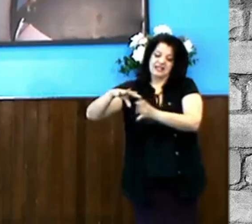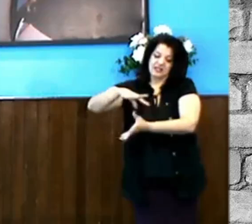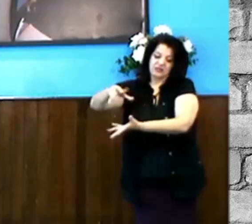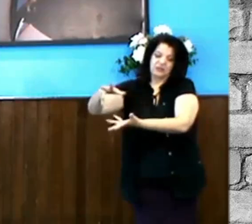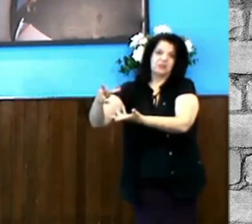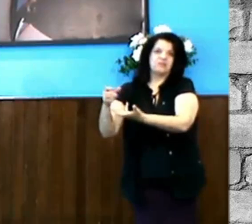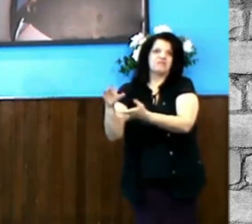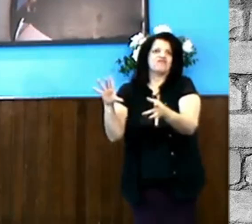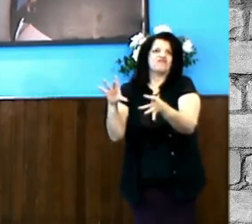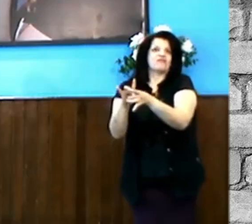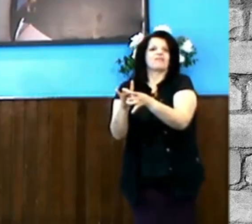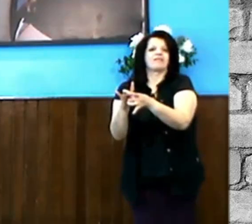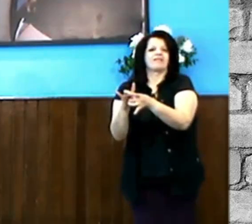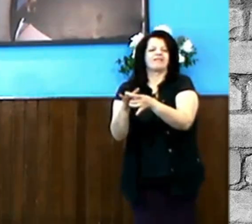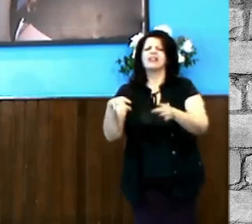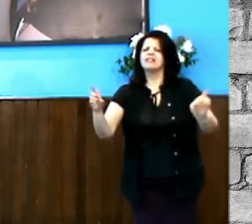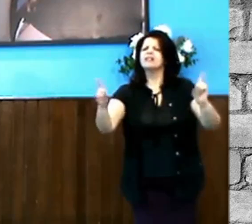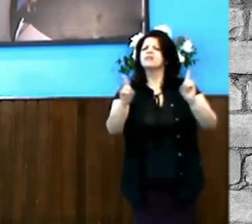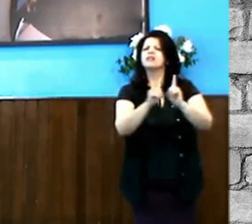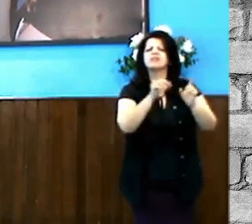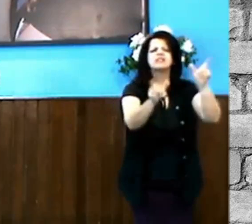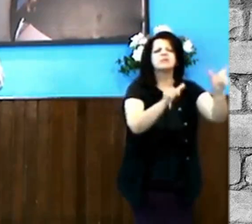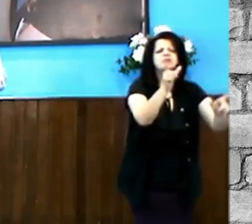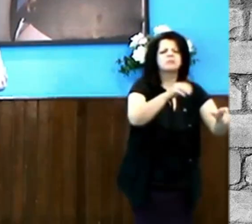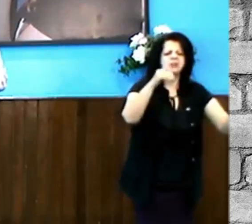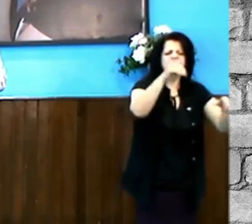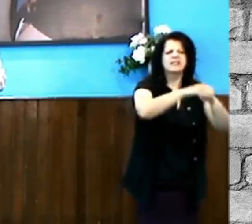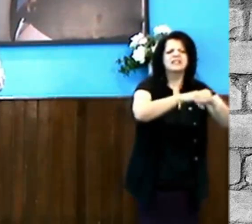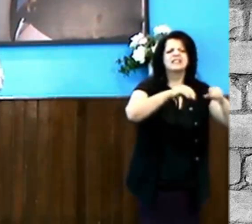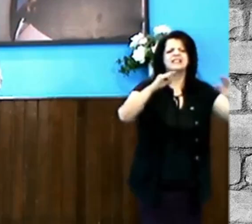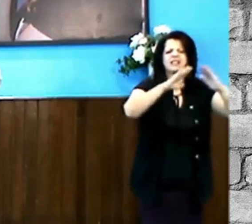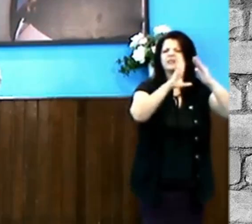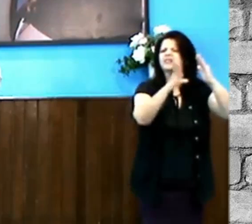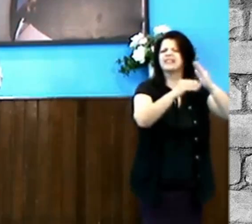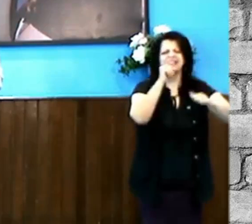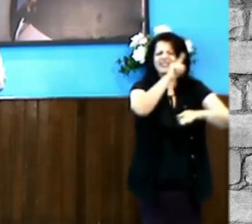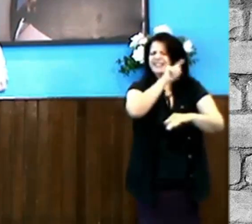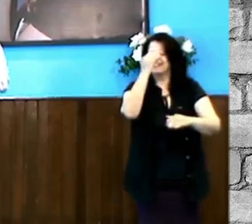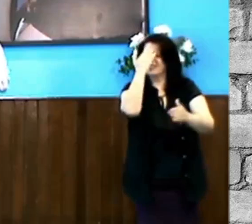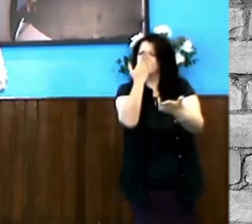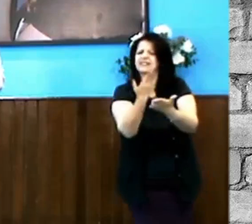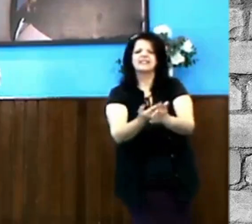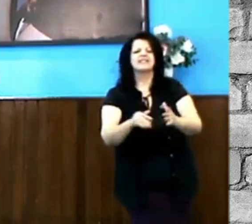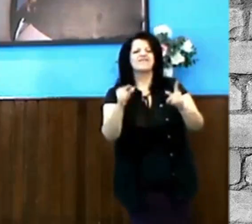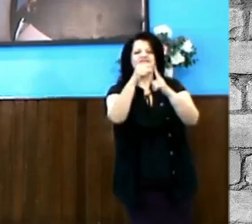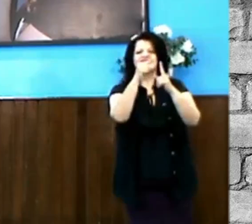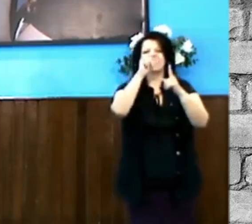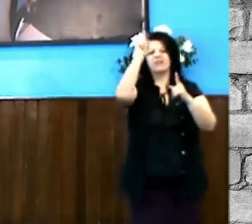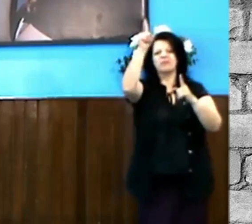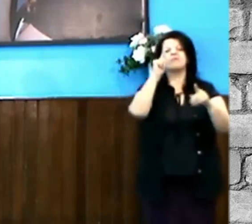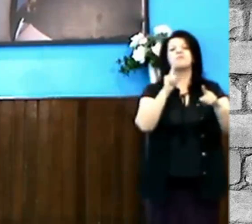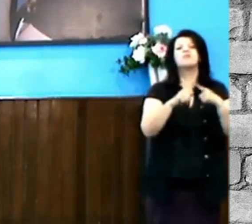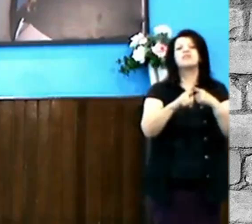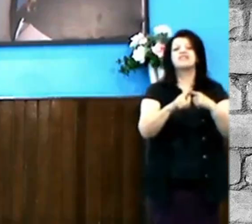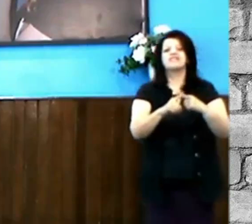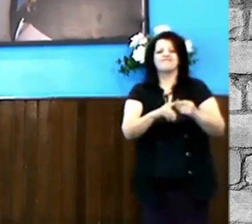encontramos pessoas, às vezes, dentro das igrejas, que não conseguem mais ter a Bíblia toda como palavra de Deus, porque elas estão muito